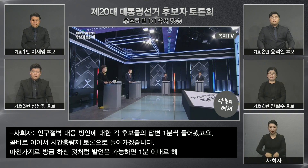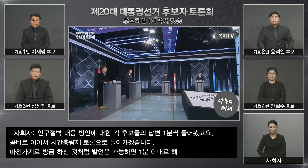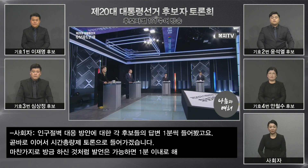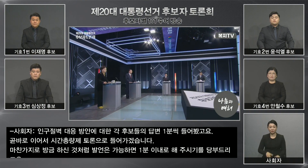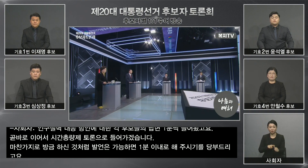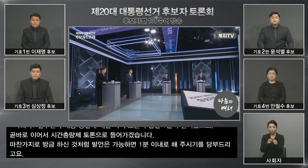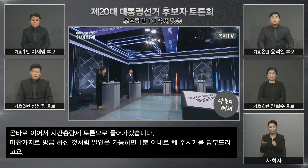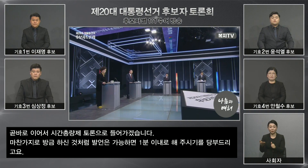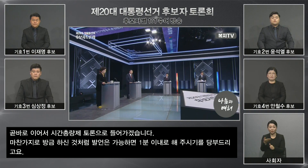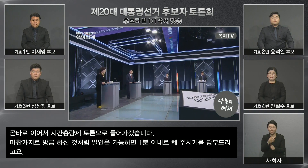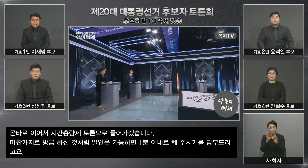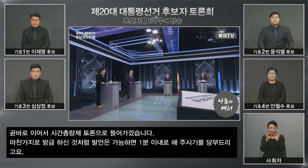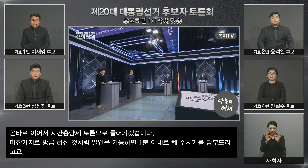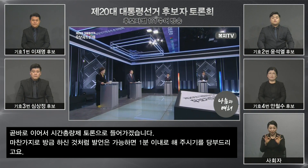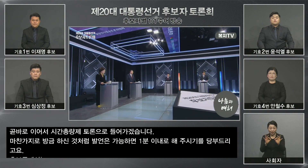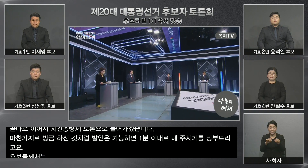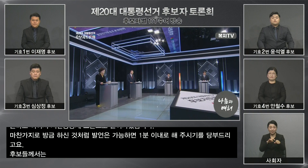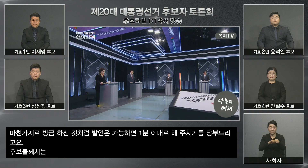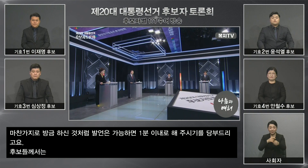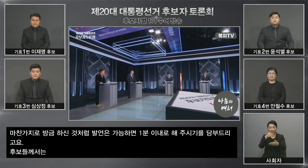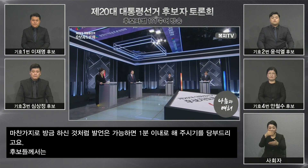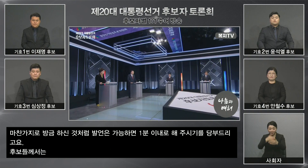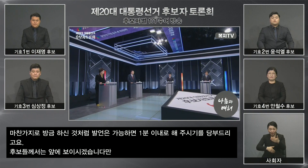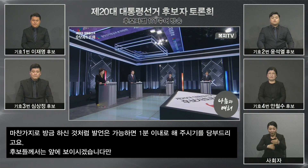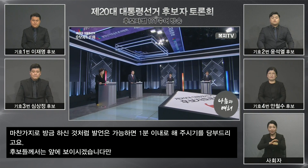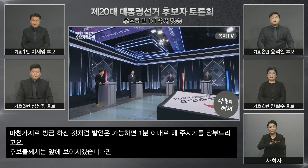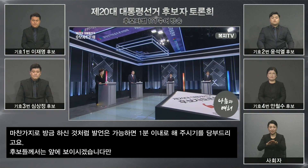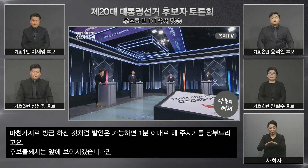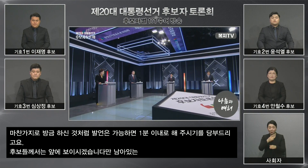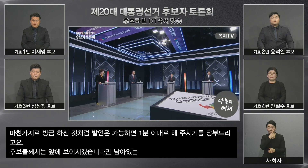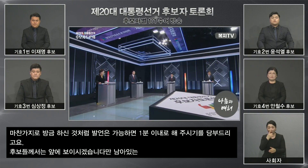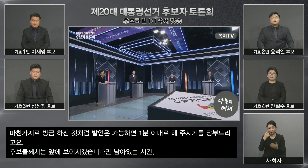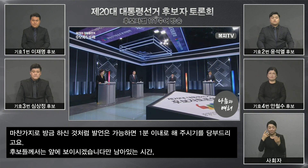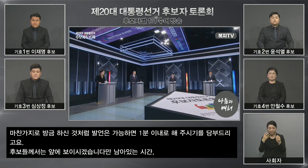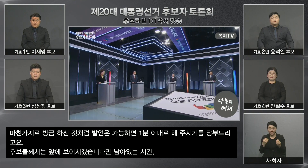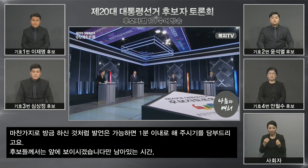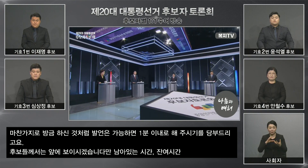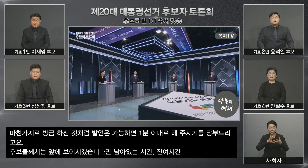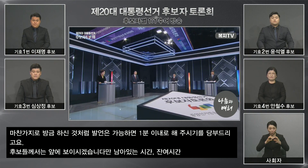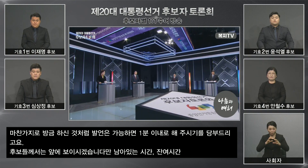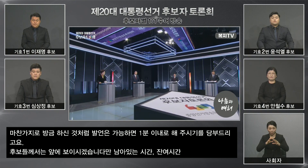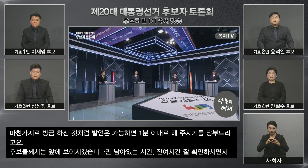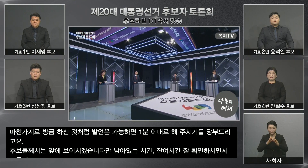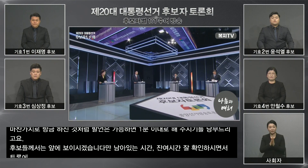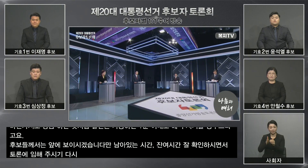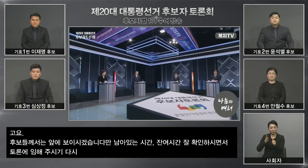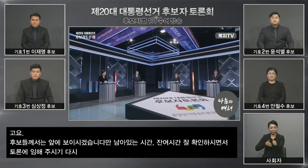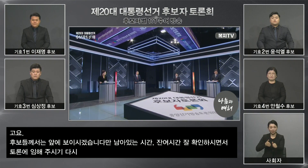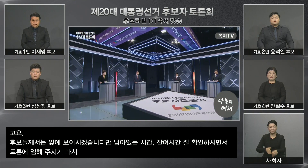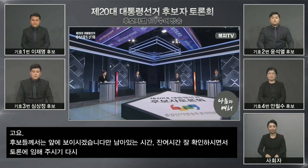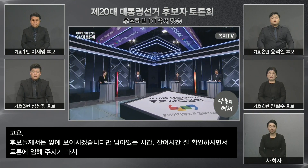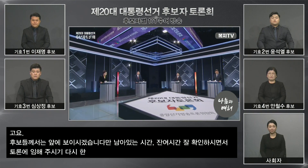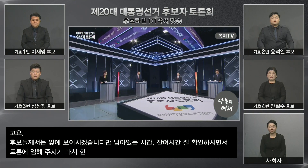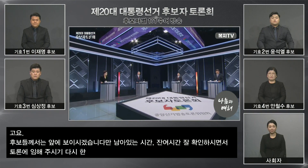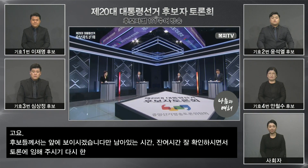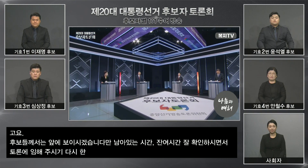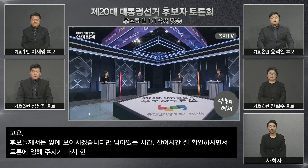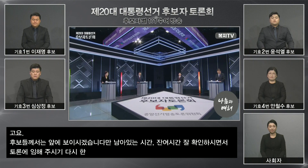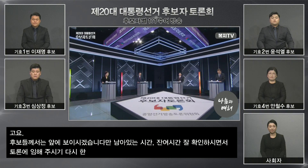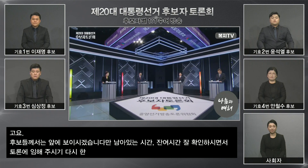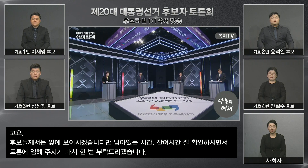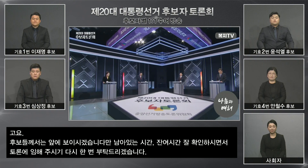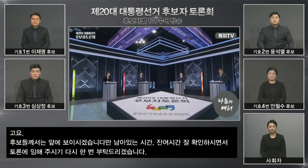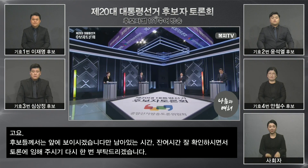앞에 보이시겠습니다만 남아있는 시간, 잔여 시간 잘 확인하시면서 토론에 임해주시길 다시 한번 부탁드리겠습니다. 자, 그러면